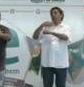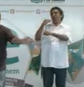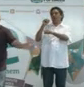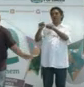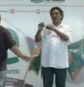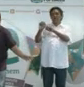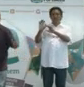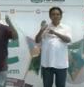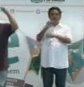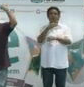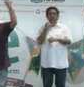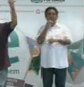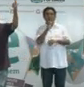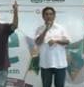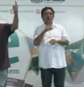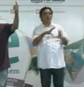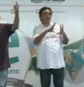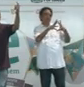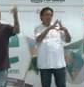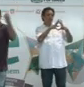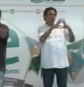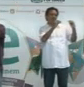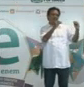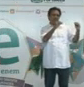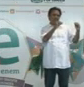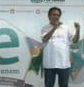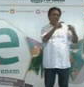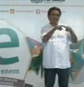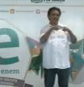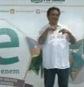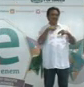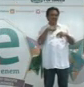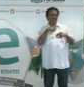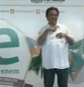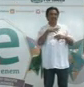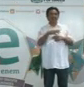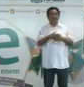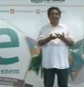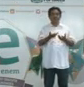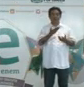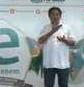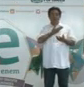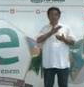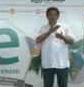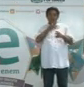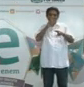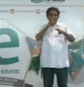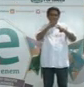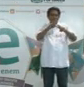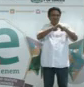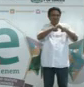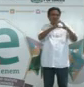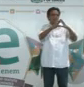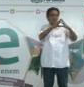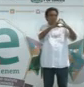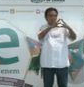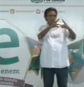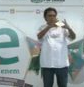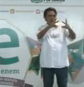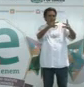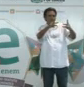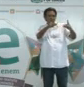quando não morria ou desaparecia, por isso aquela música que diz amigos presos, amigos sumindo